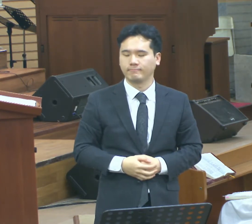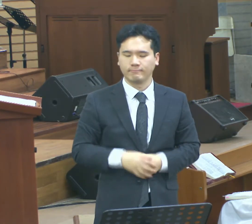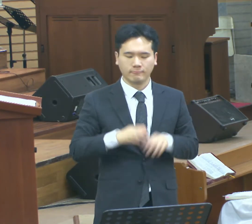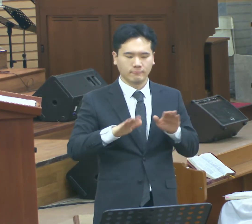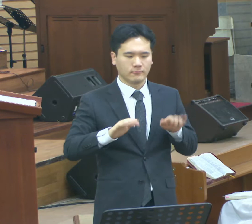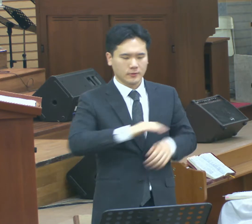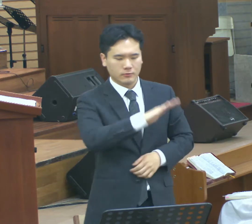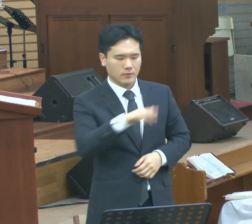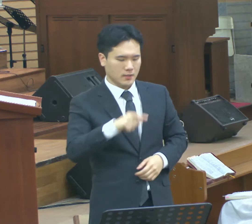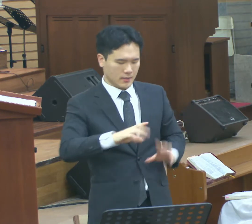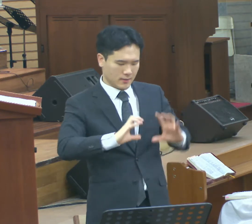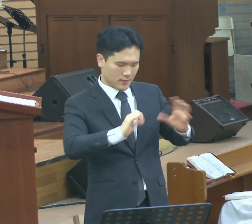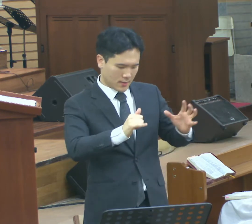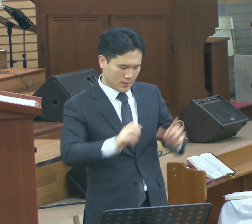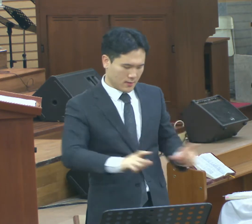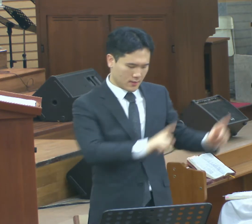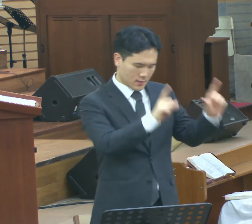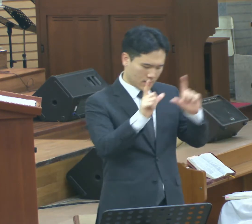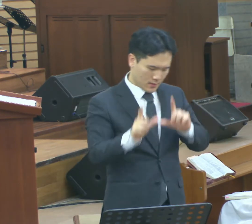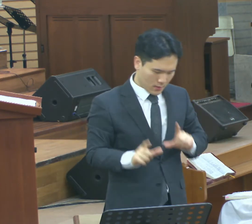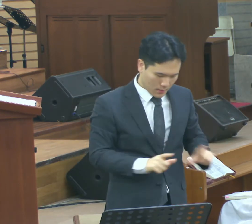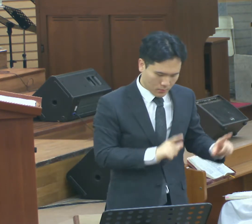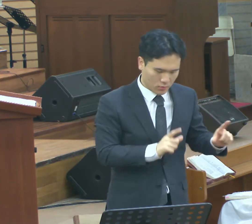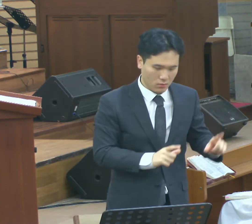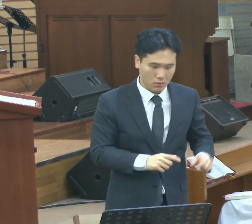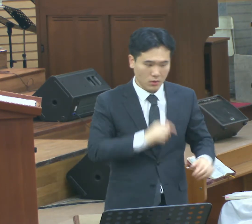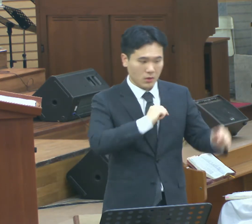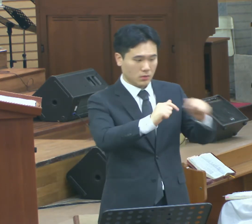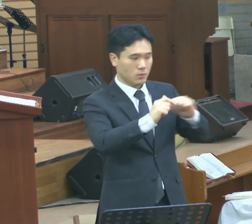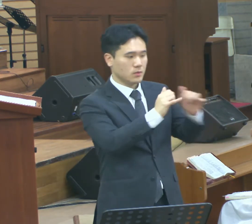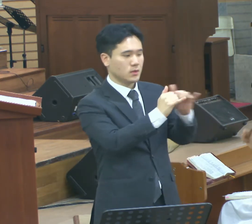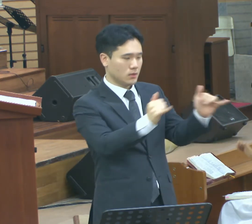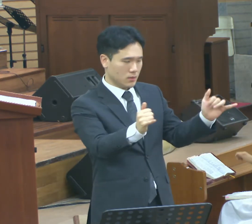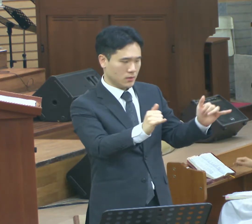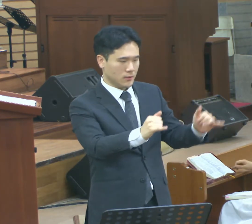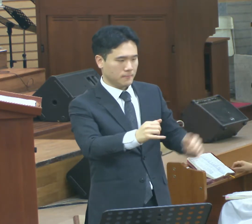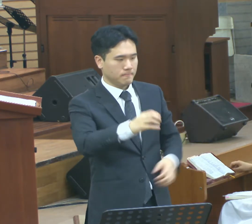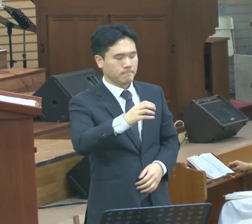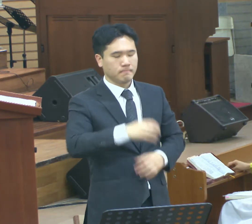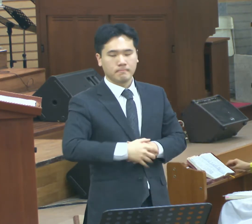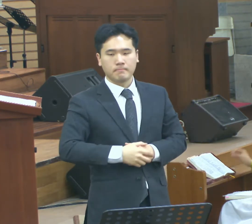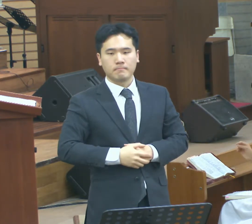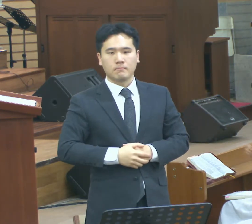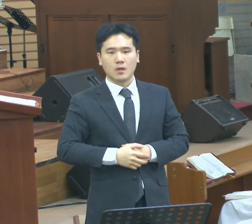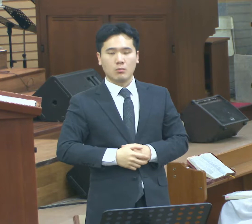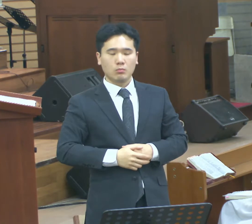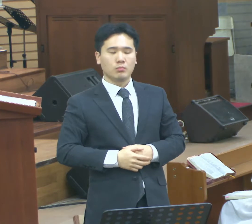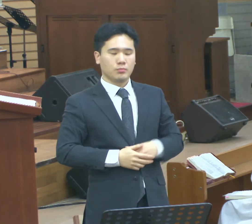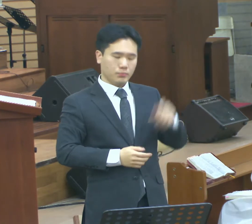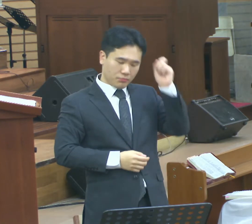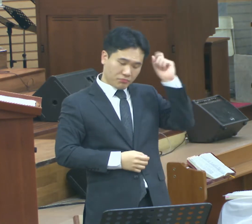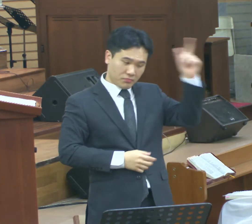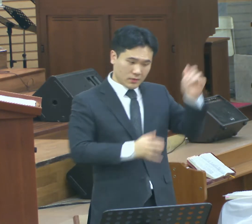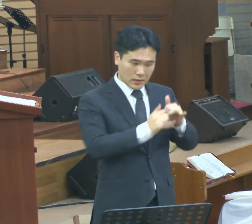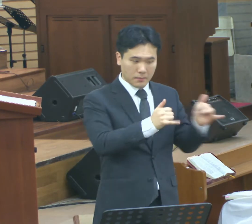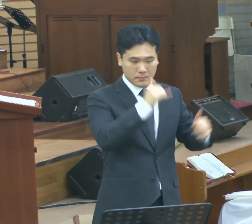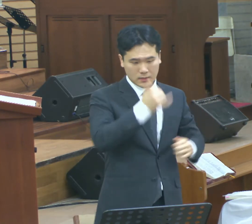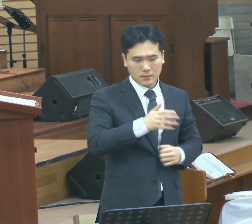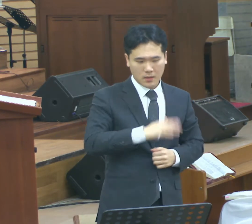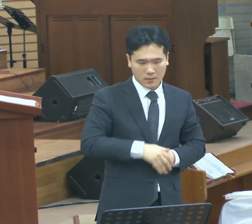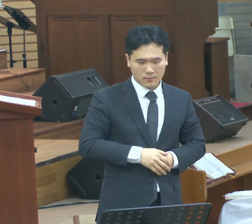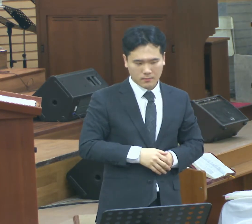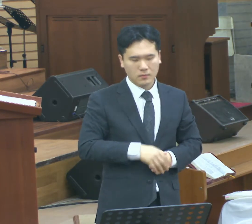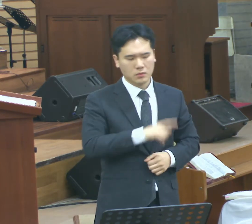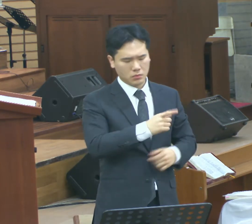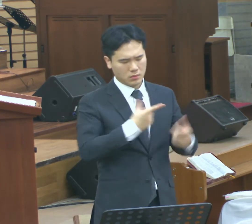오늘 우리는 이 세상을 살아가면서 통치자들이 기대를 좀 하고 훌륭한 분도 계시지만 다